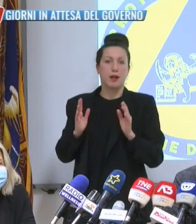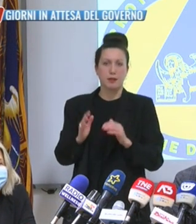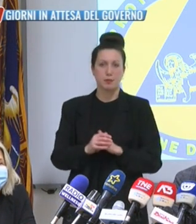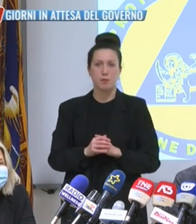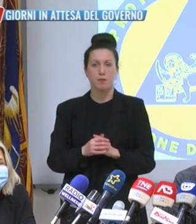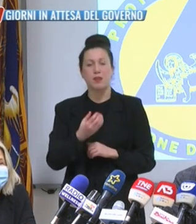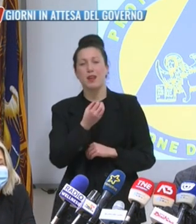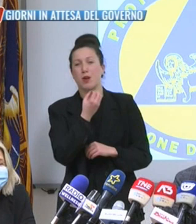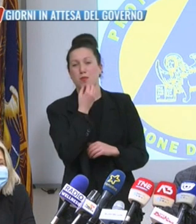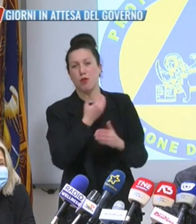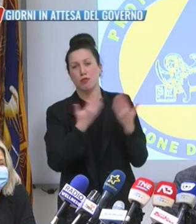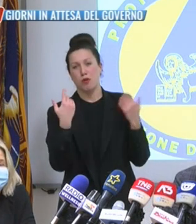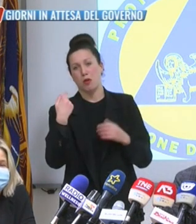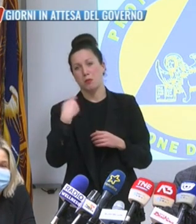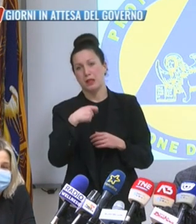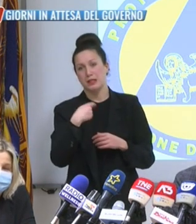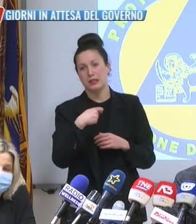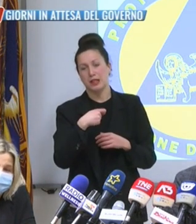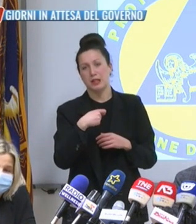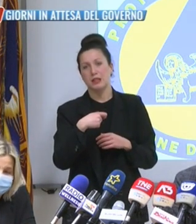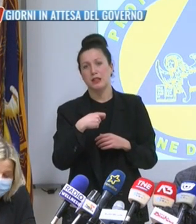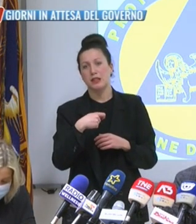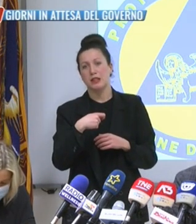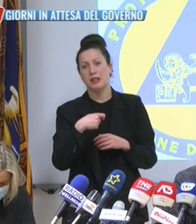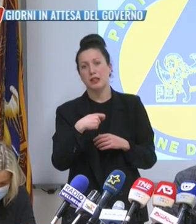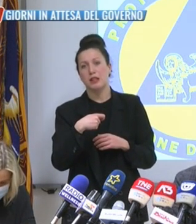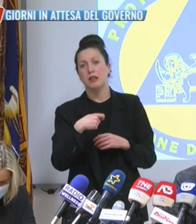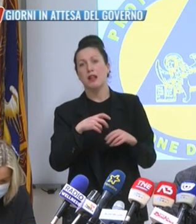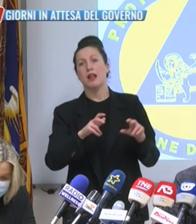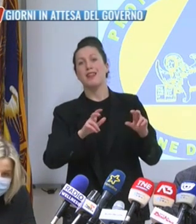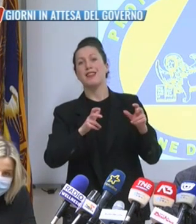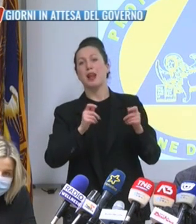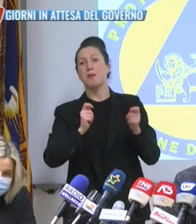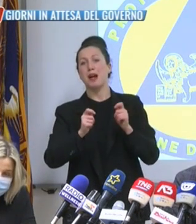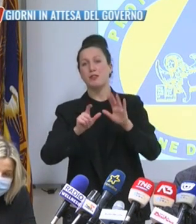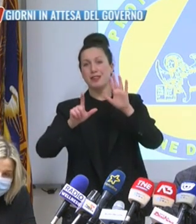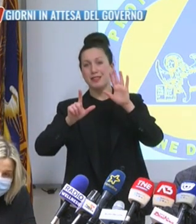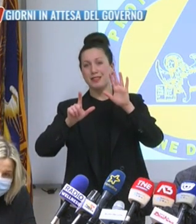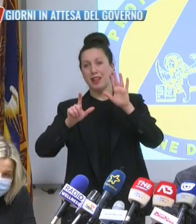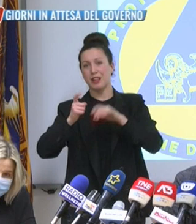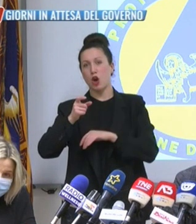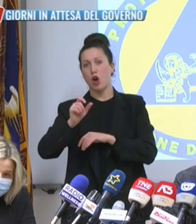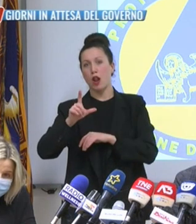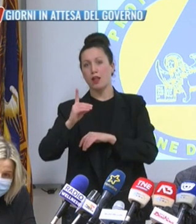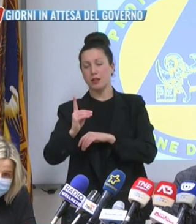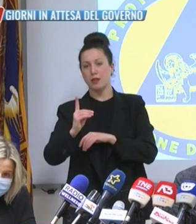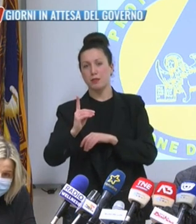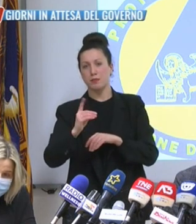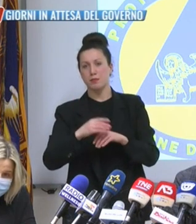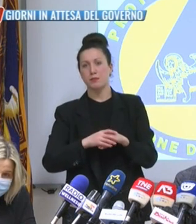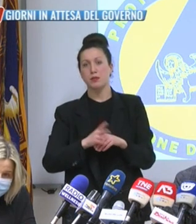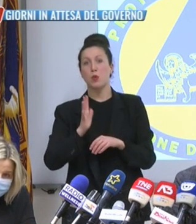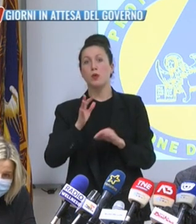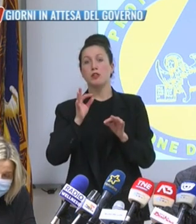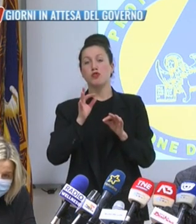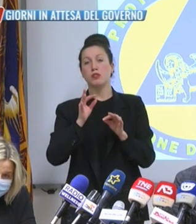Buongiorno Presidente, Telepadova 7 Gold. Telepadova 7 Gold. Il 15 febbraio scade una parte del contenuto del DPCM. Se non ci